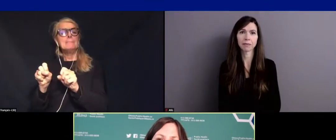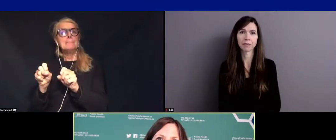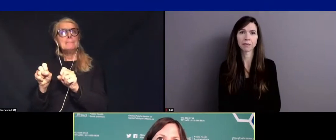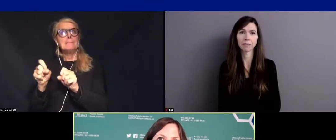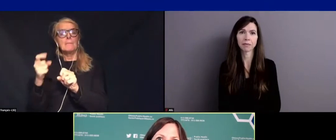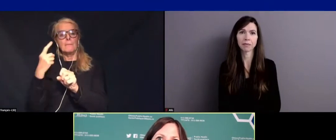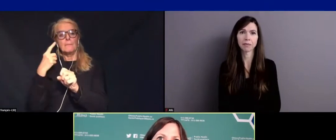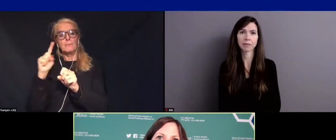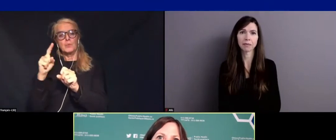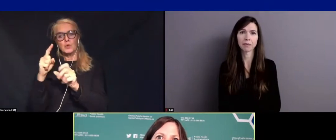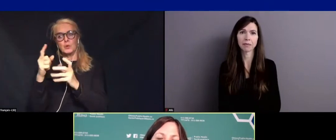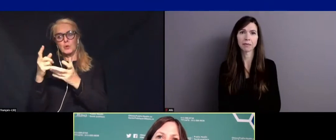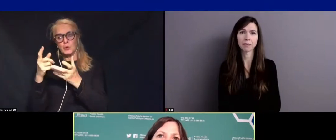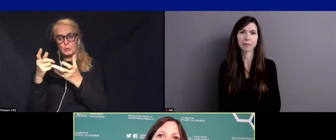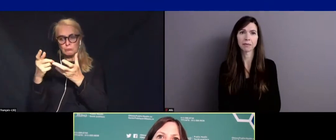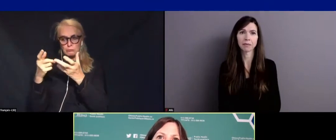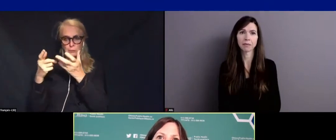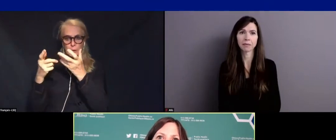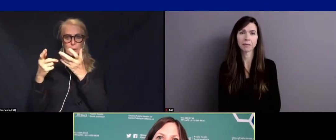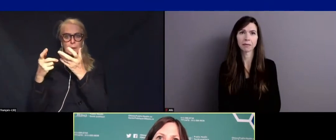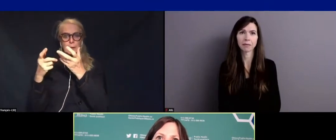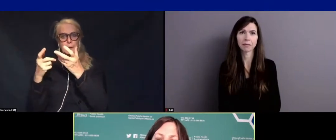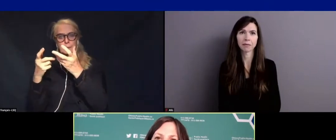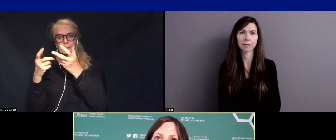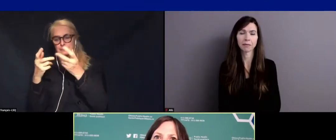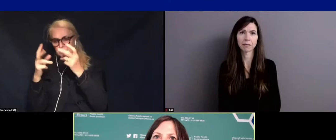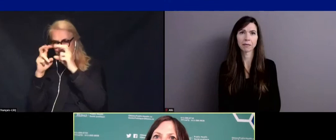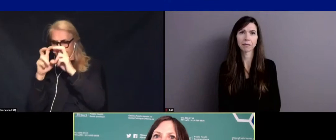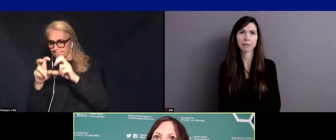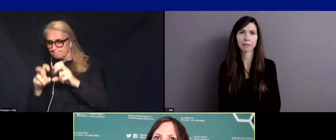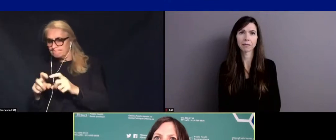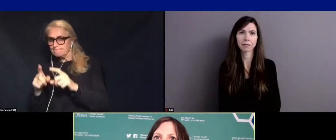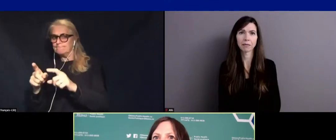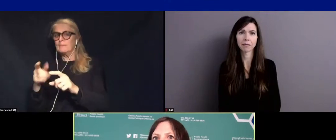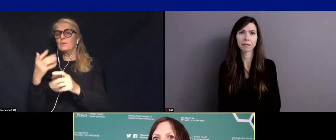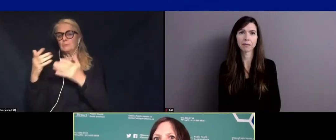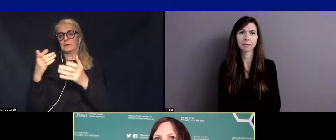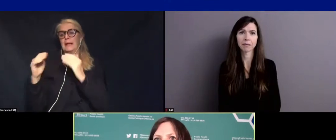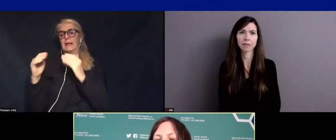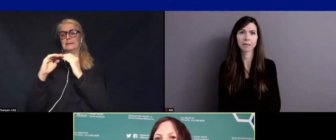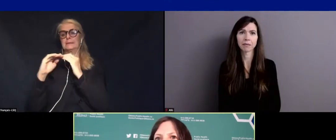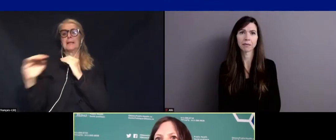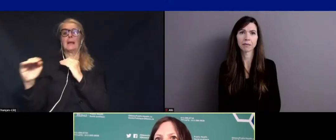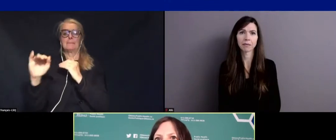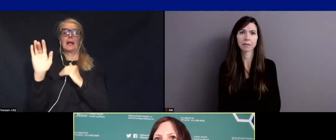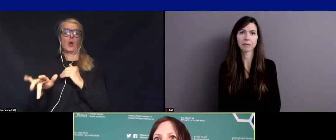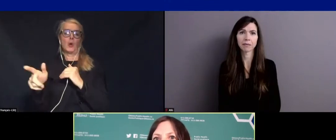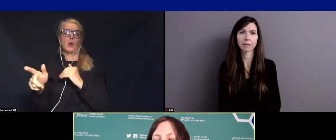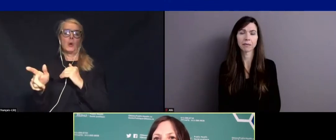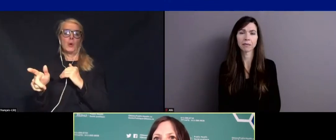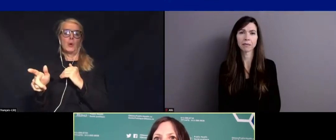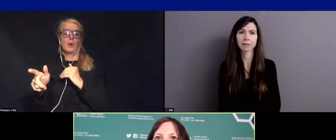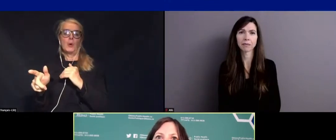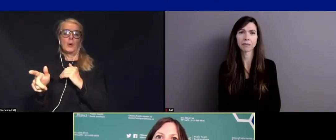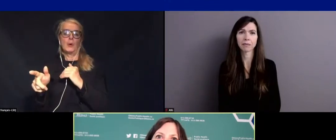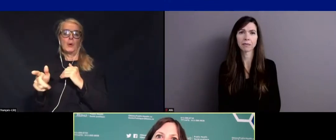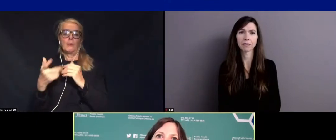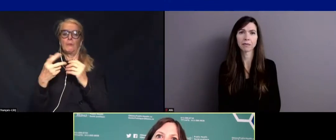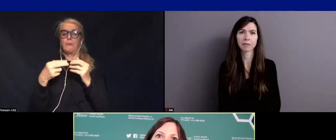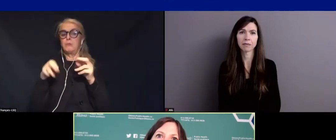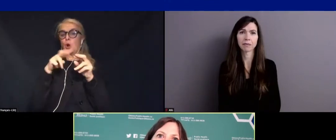est aussi, ça a un changement. C'est peut-être stable, c'est pas